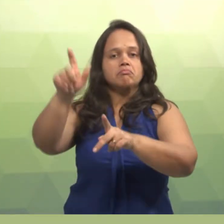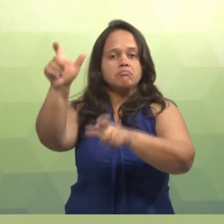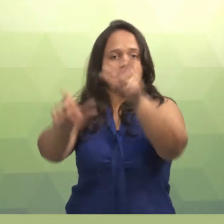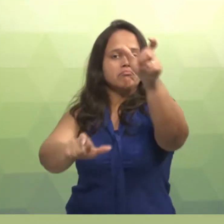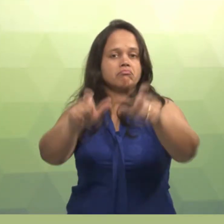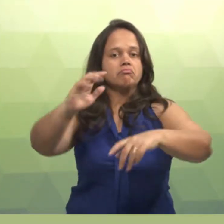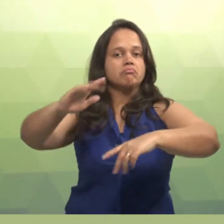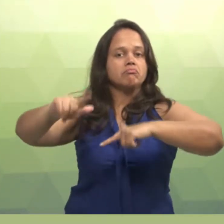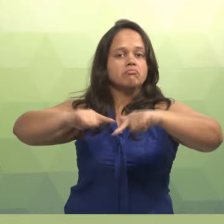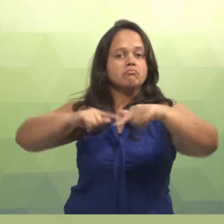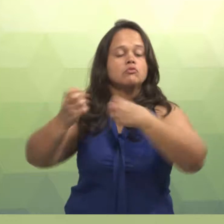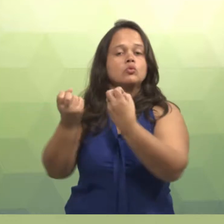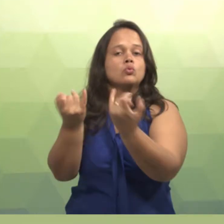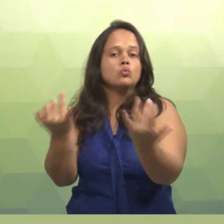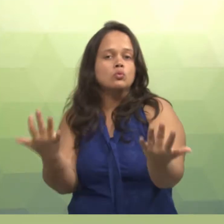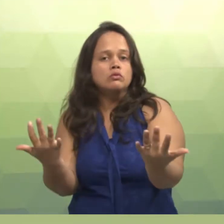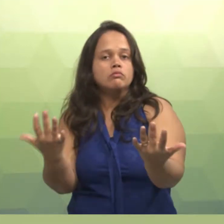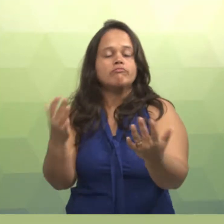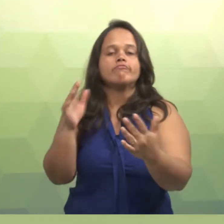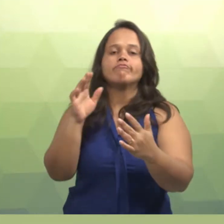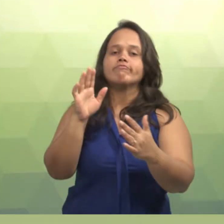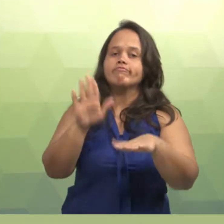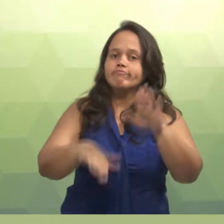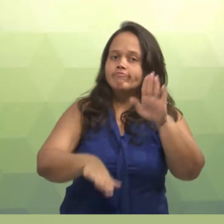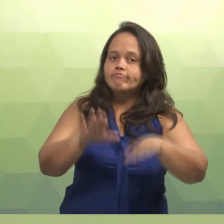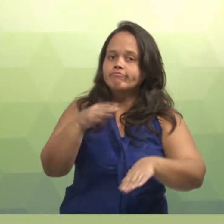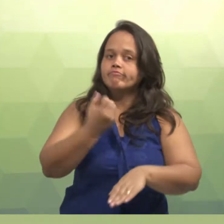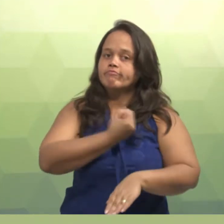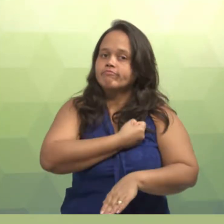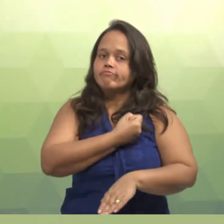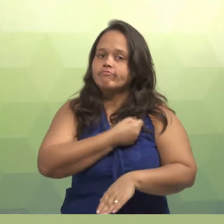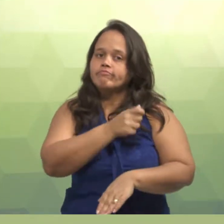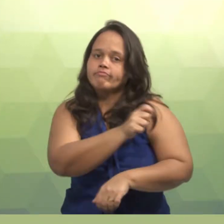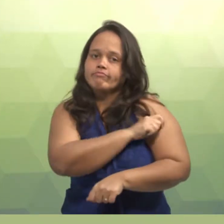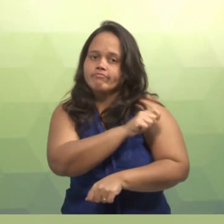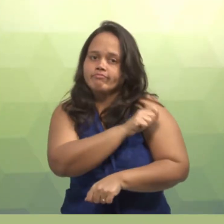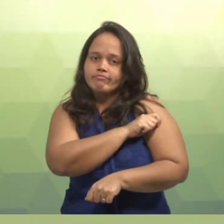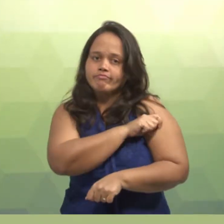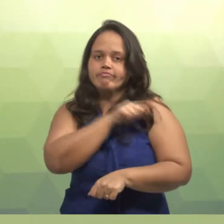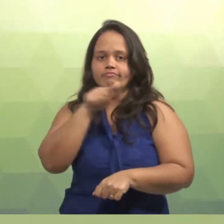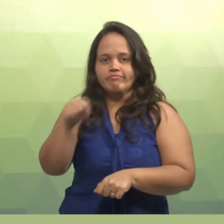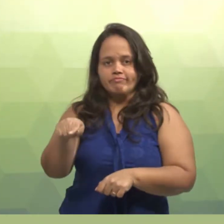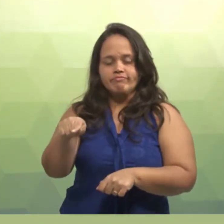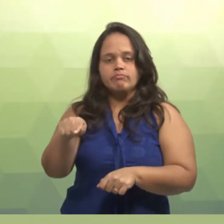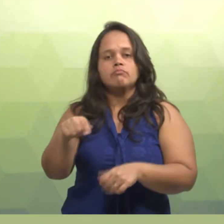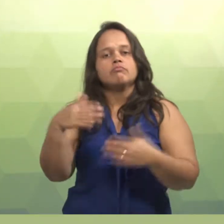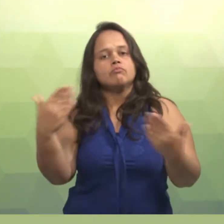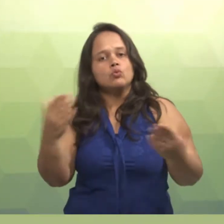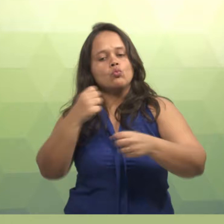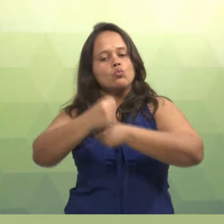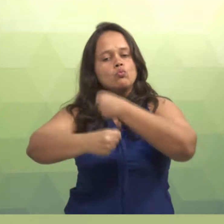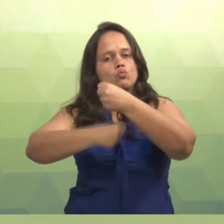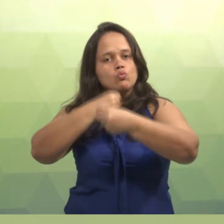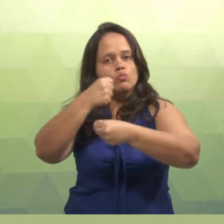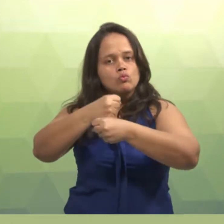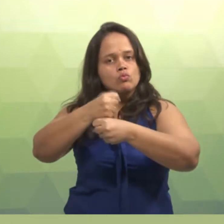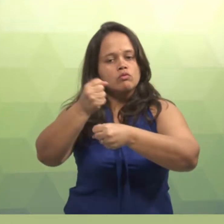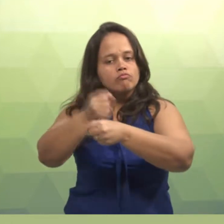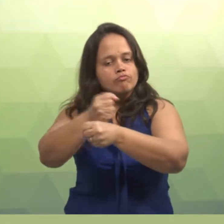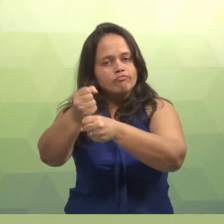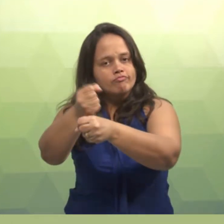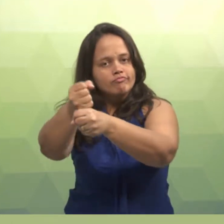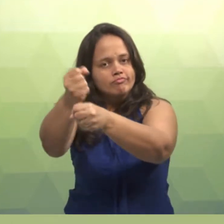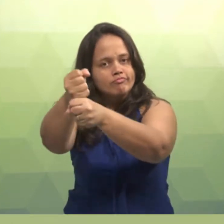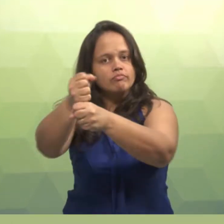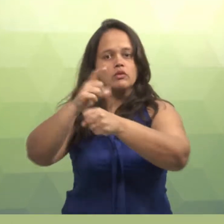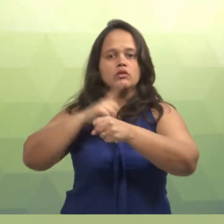da escola são definidos com base no número de alunos. Para isso, anualmente, são definidos os